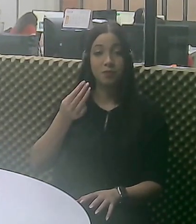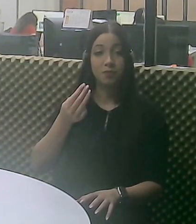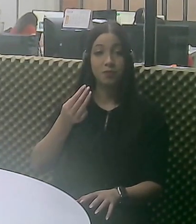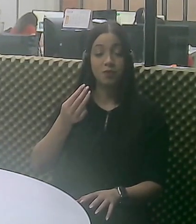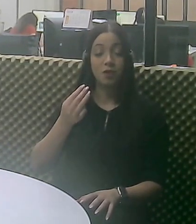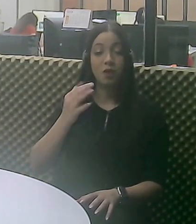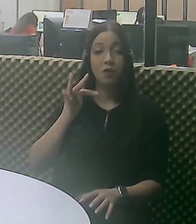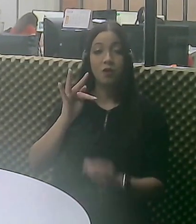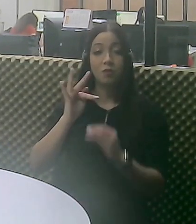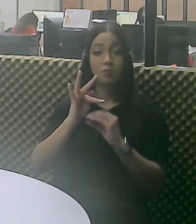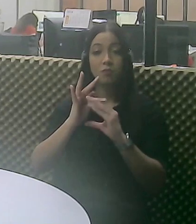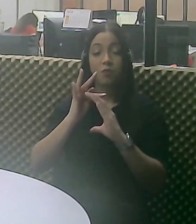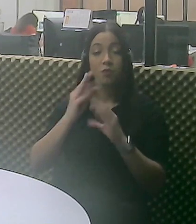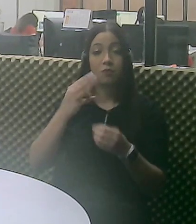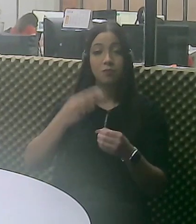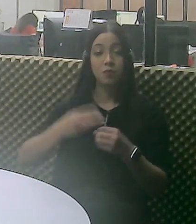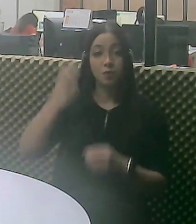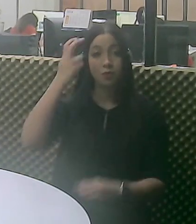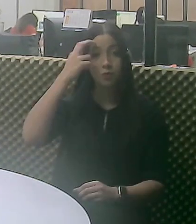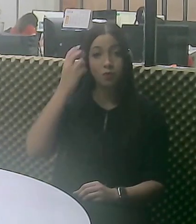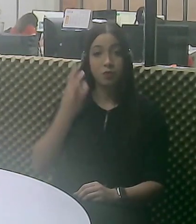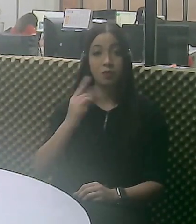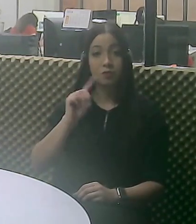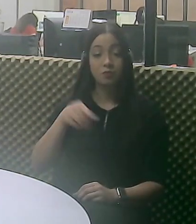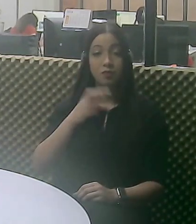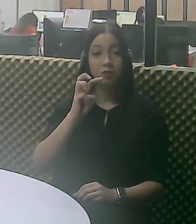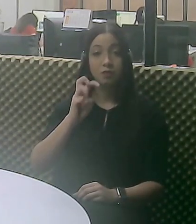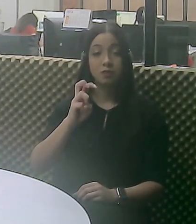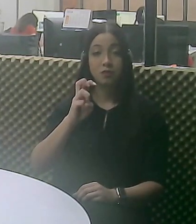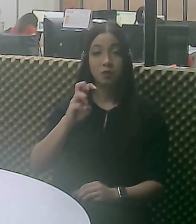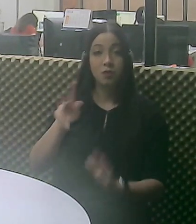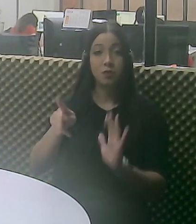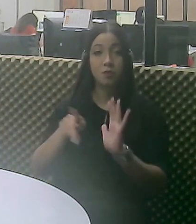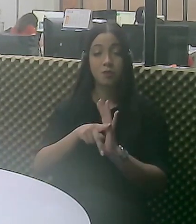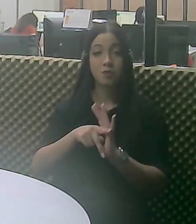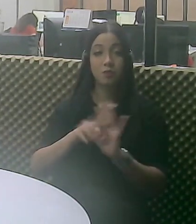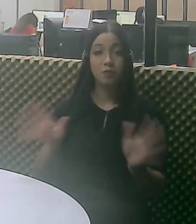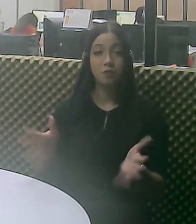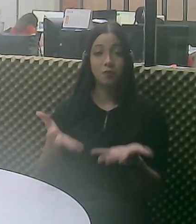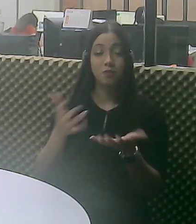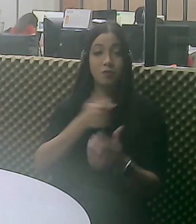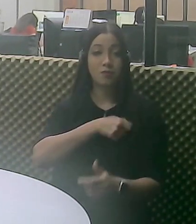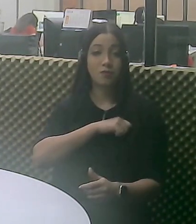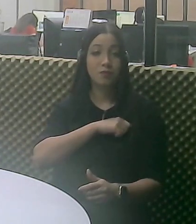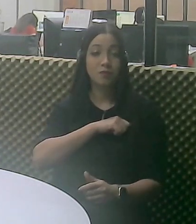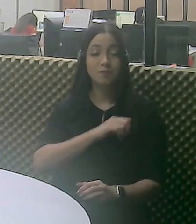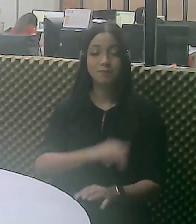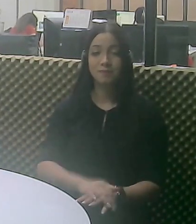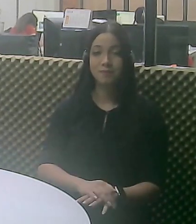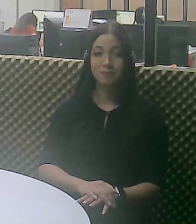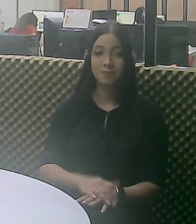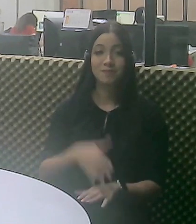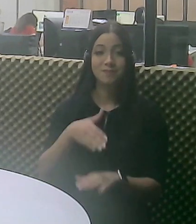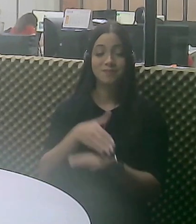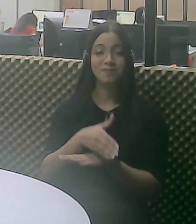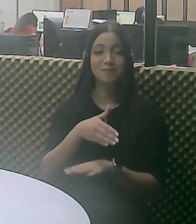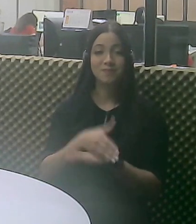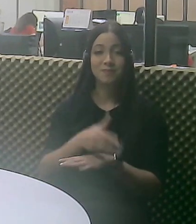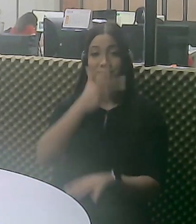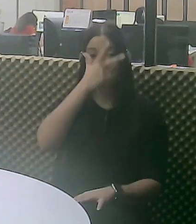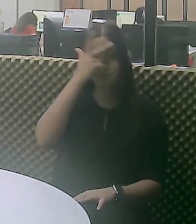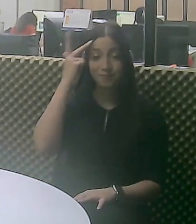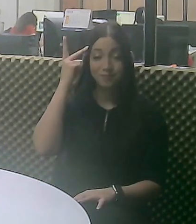Fundo Municipal de Cultura e 3,5 milhões provenientes de incentivo fiscal. Podem participar